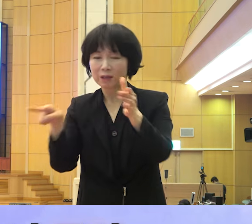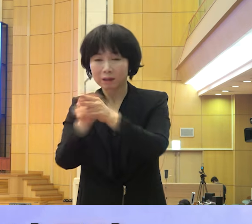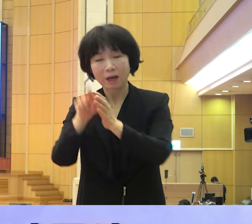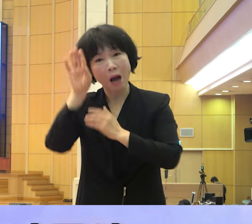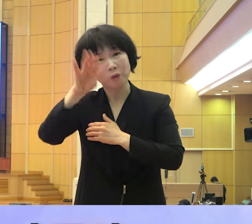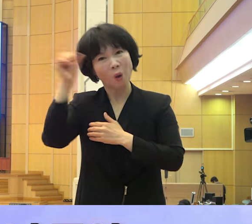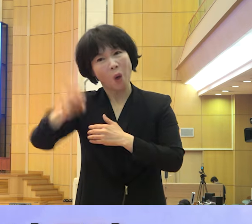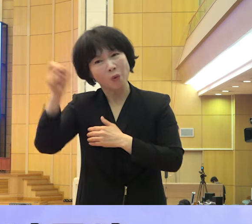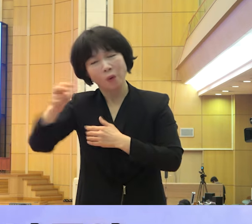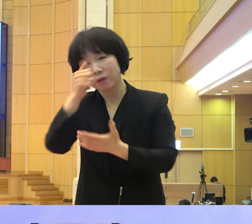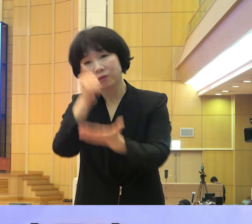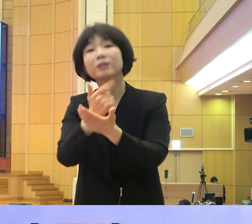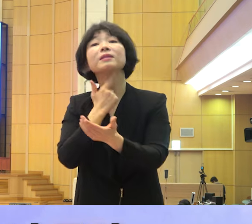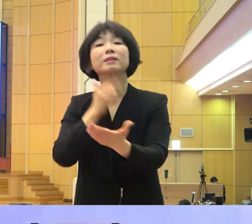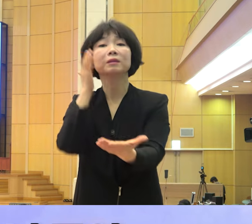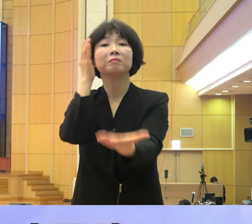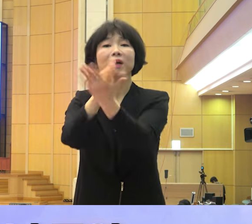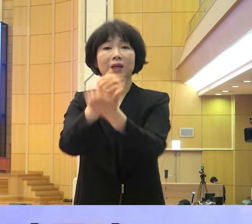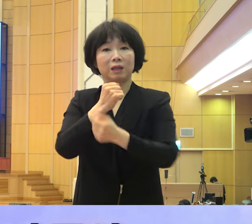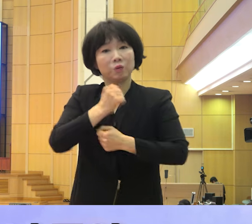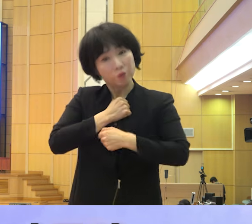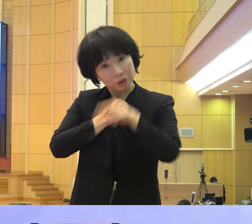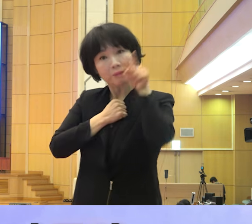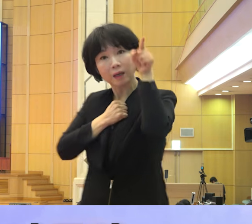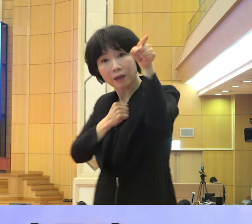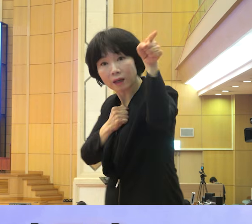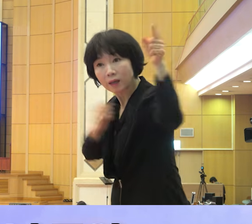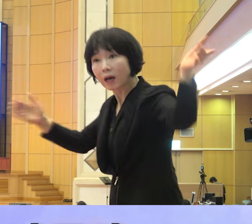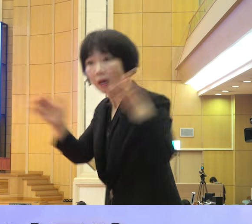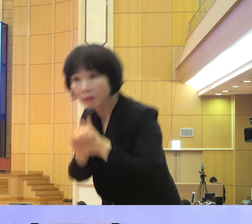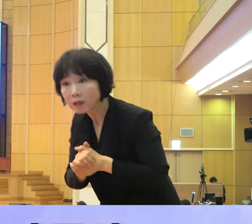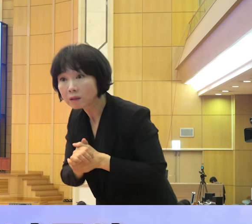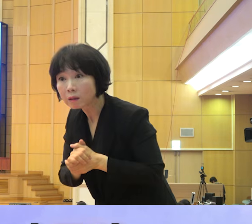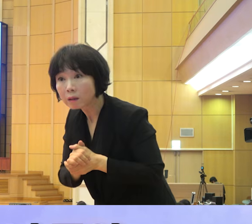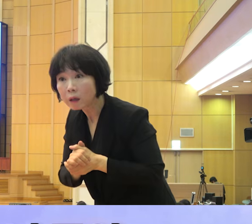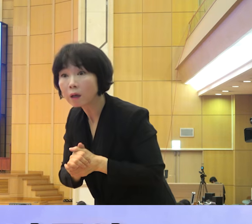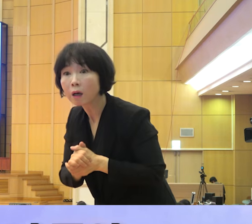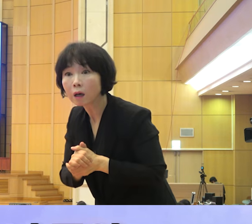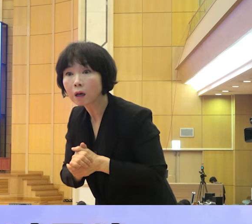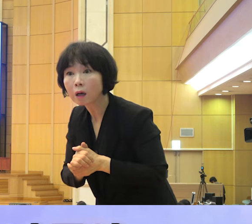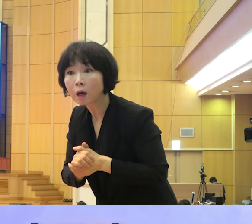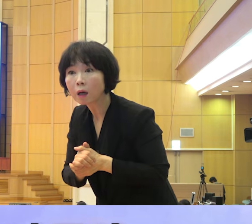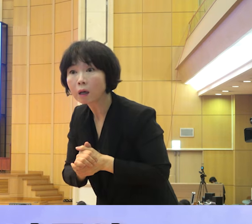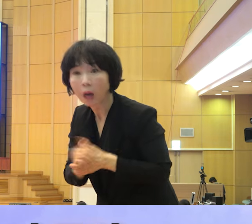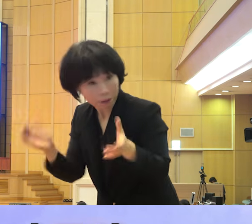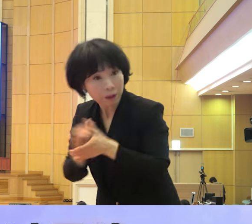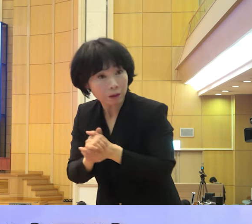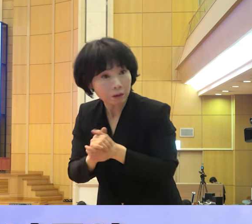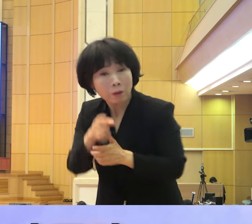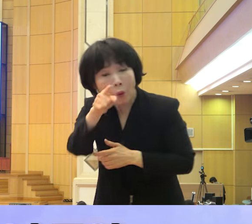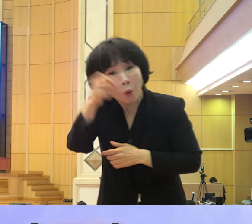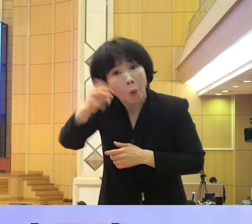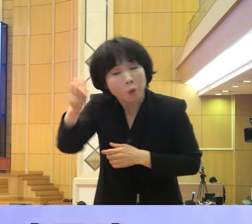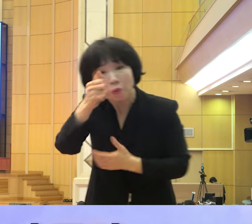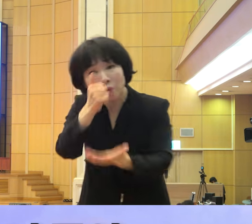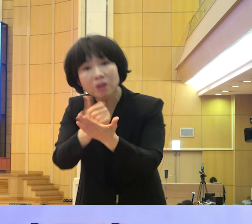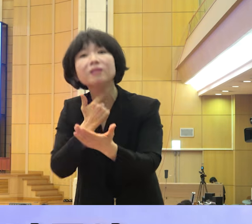다시는 죄를 범치 말아라. 그래서 이 대목을 보면